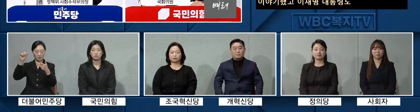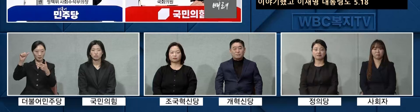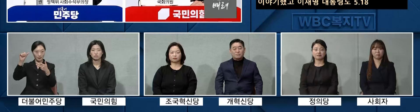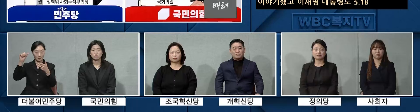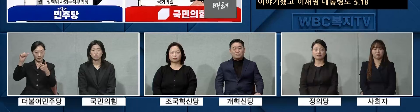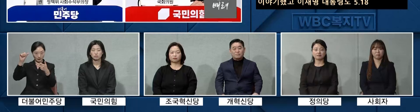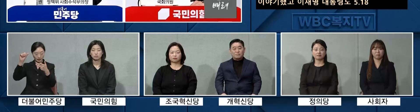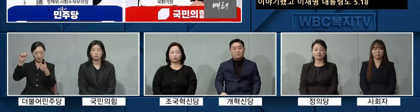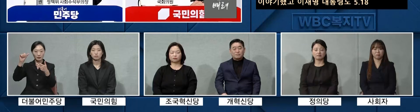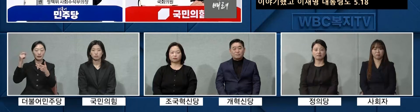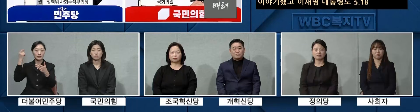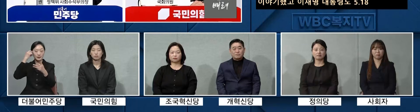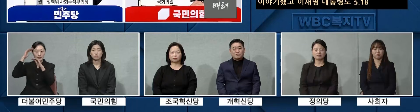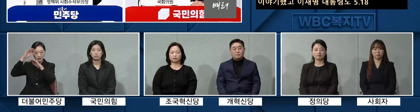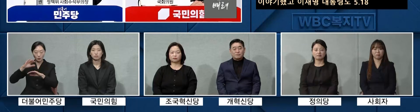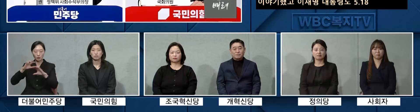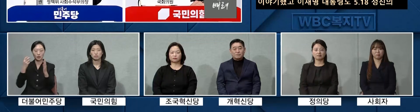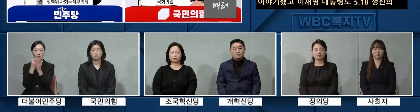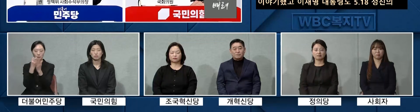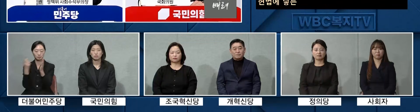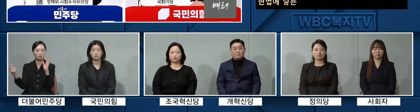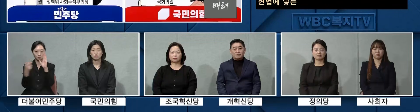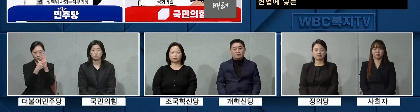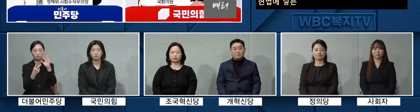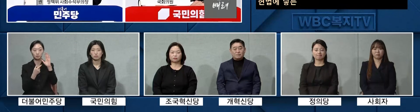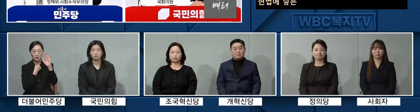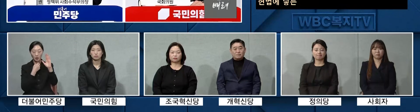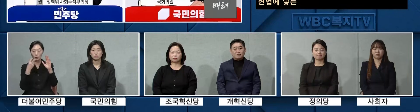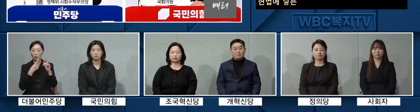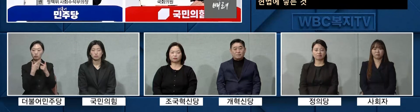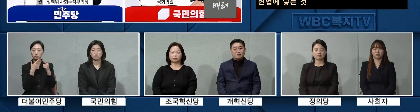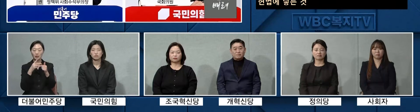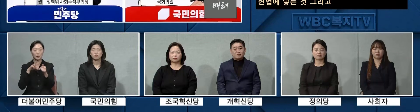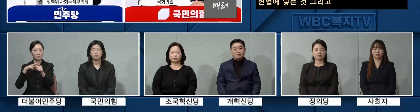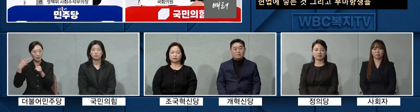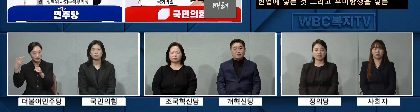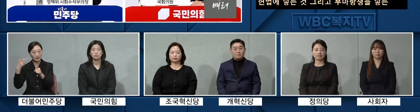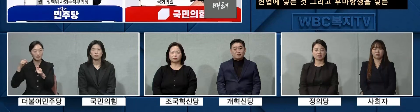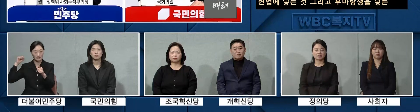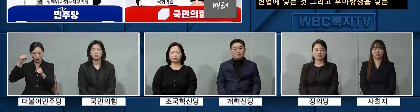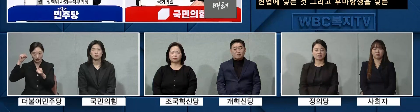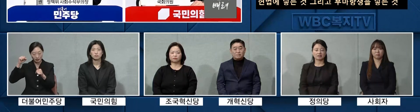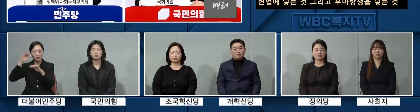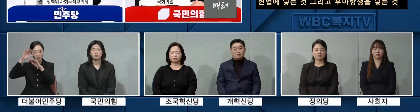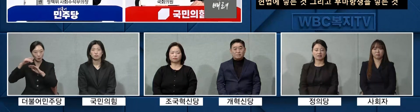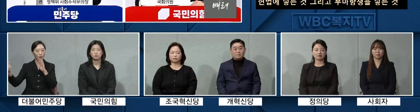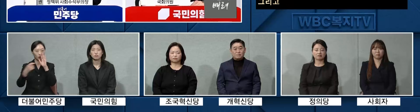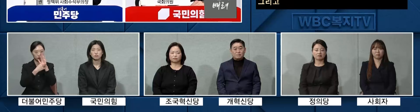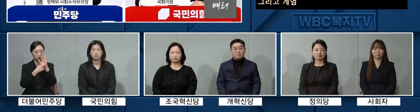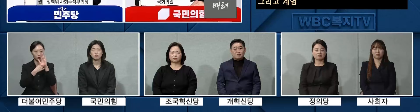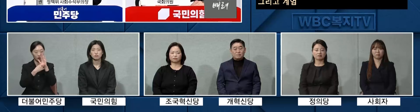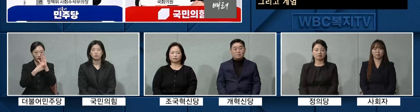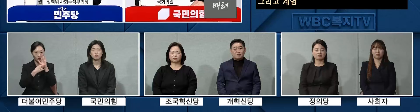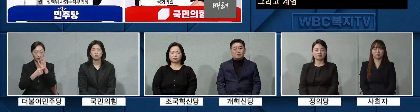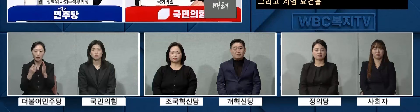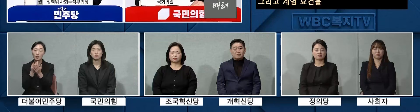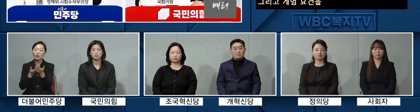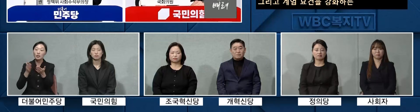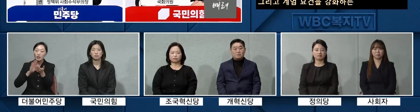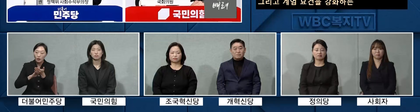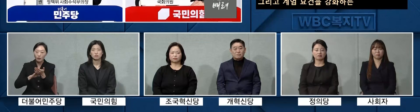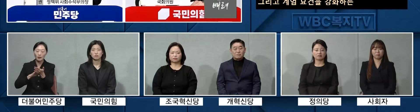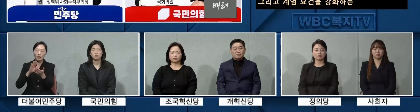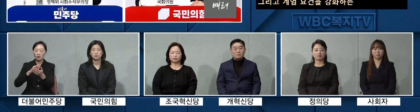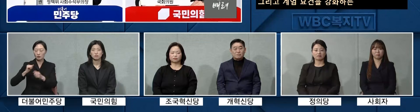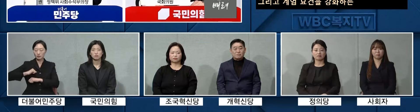헌법에 넣는 것, 그리고 부마 항쟁을 넣는 것, 그리고 계엄 요건을 강화하는 것에 더불어서 지방